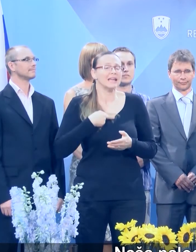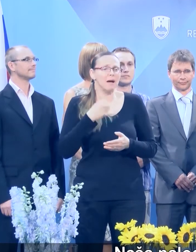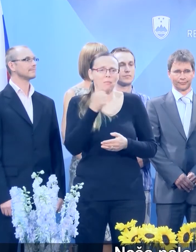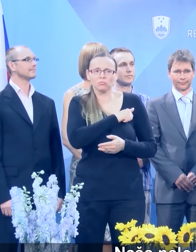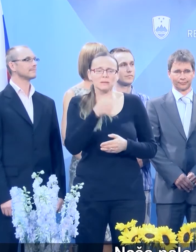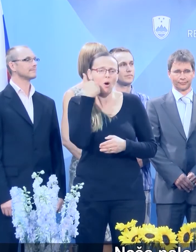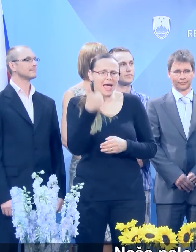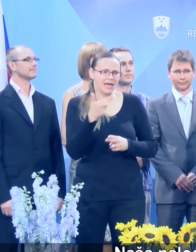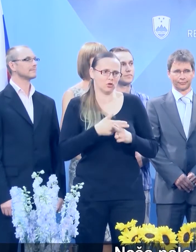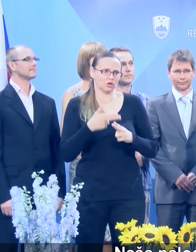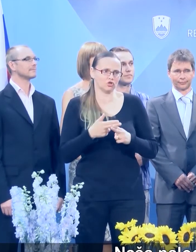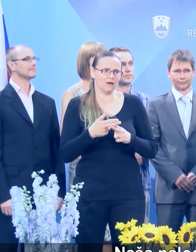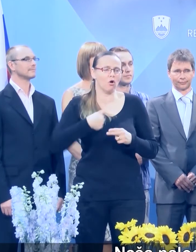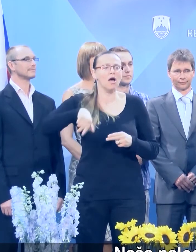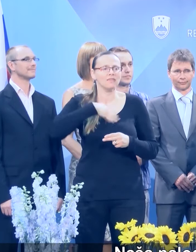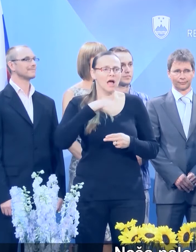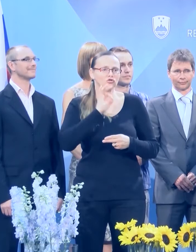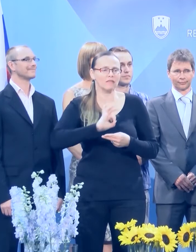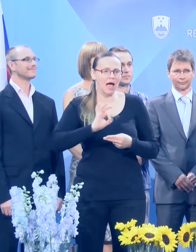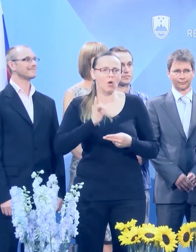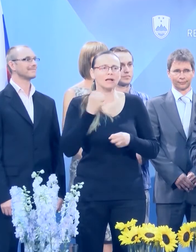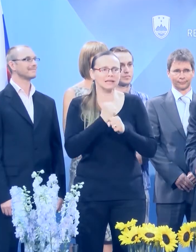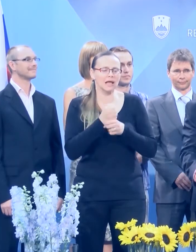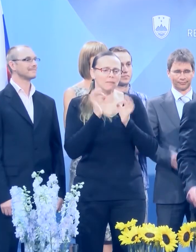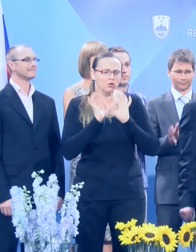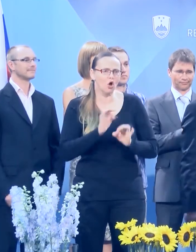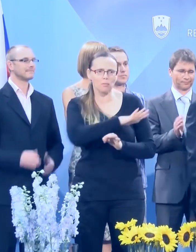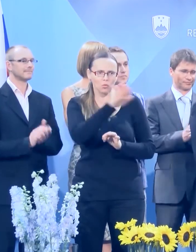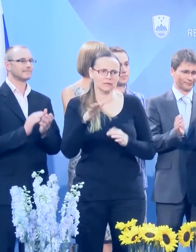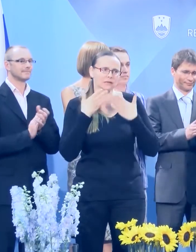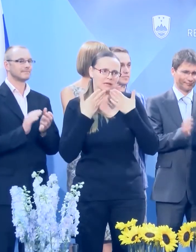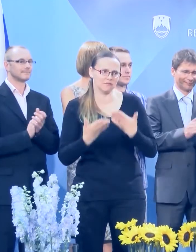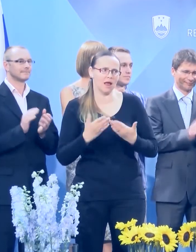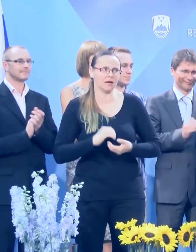naša naloga je seveda, da delamo v dobro vseh. Hvala.